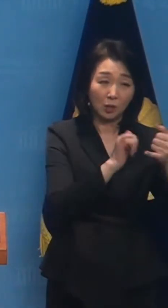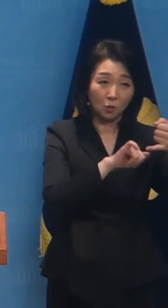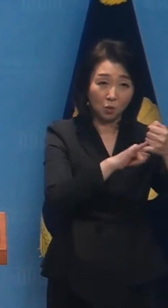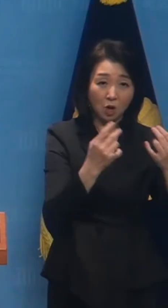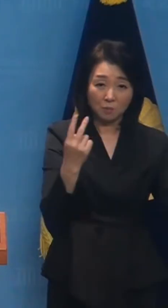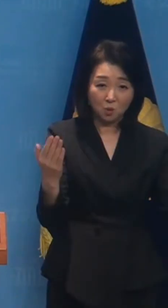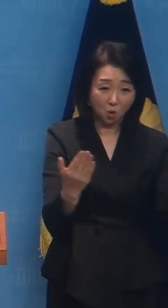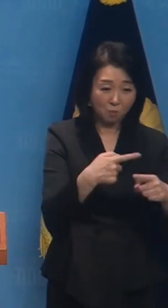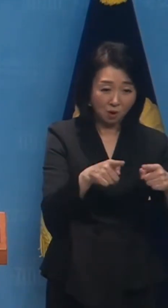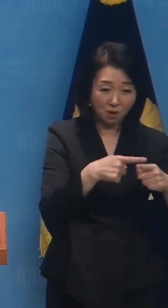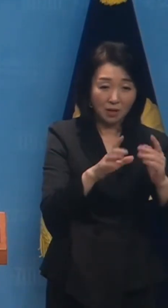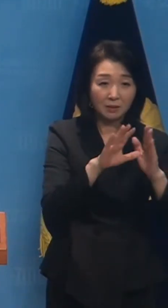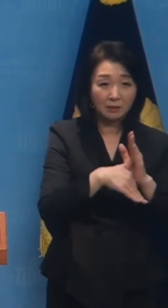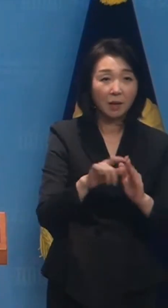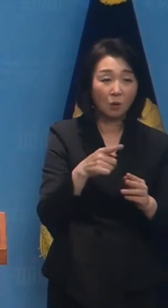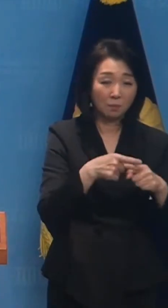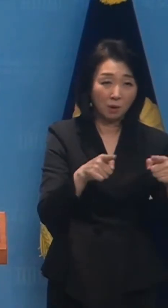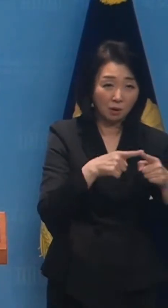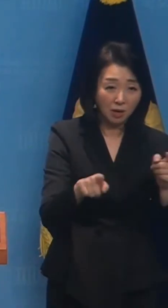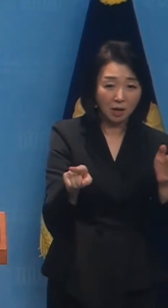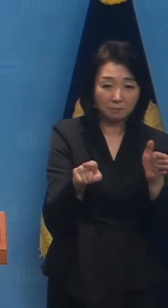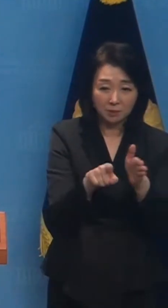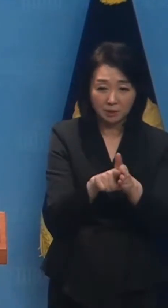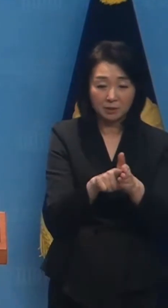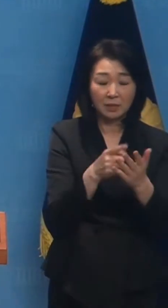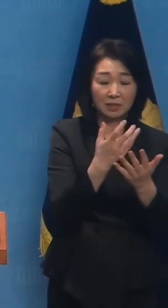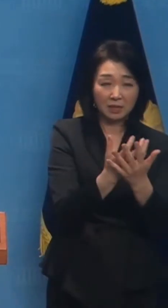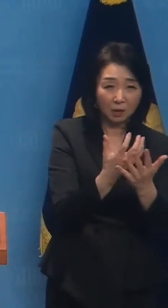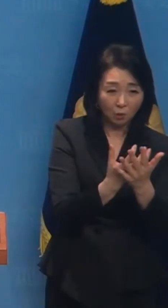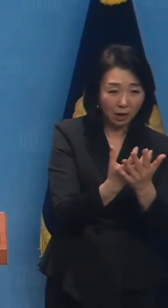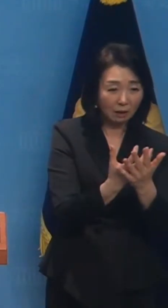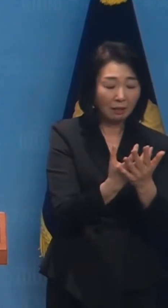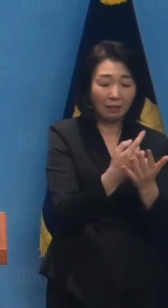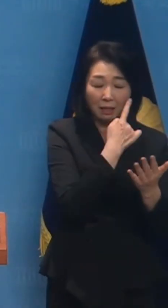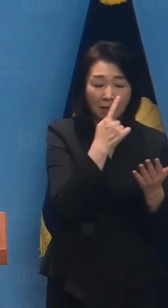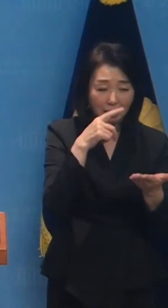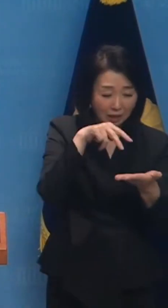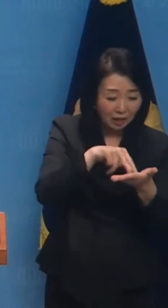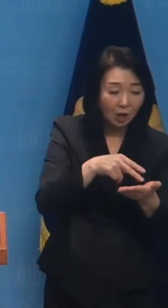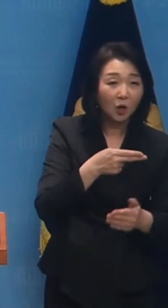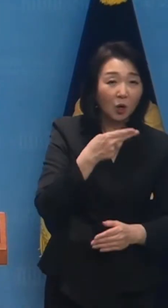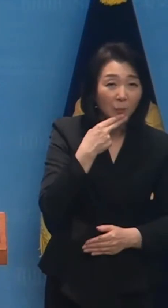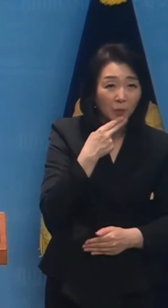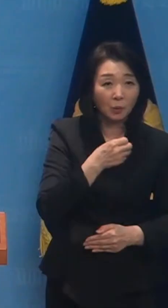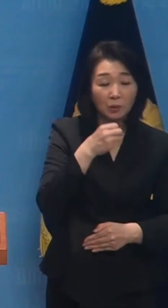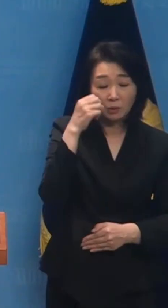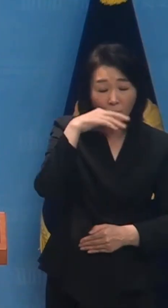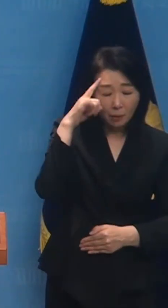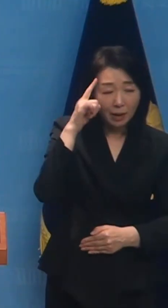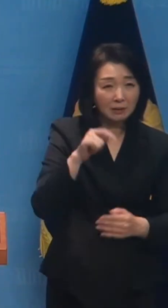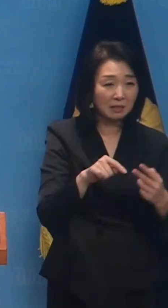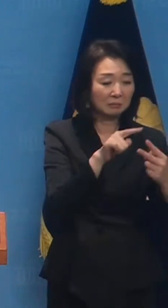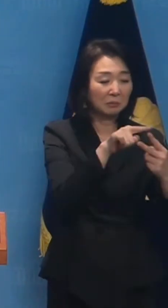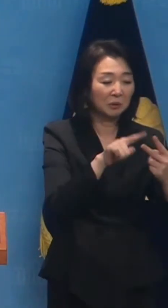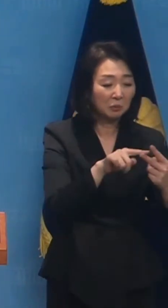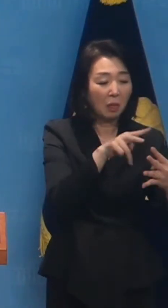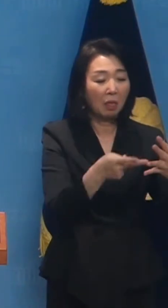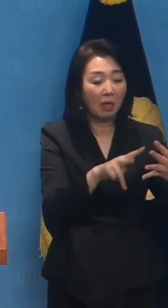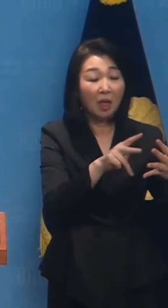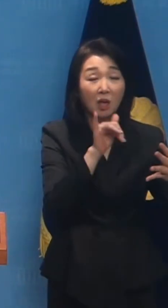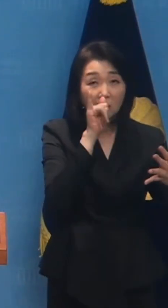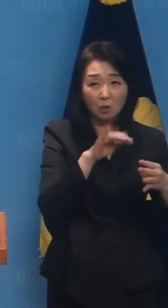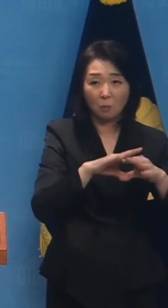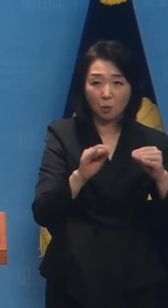비교 평가하는 보도의 경우에도 평가의 신뢰성과 객관성을 입증할 수 있는 근거 없이 단순히 서열화하거나 일방적인